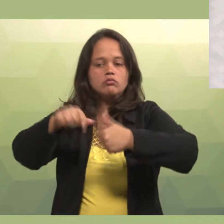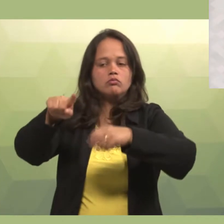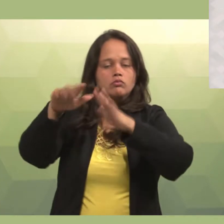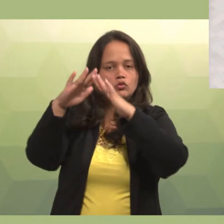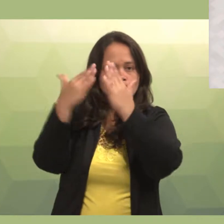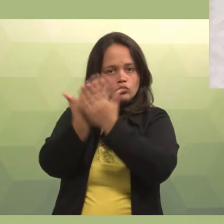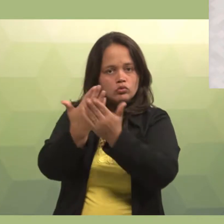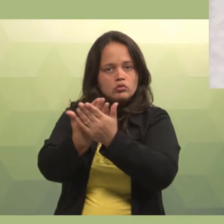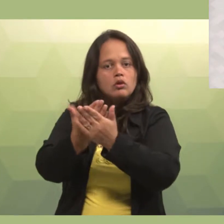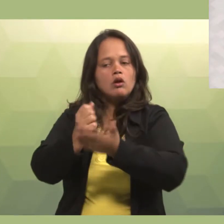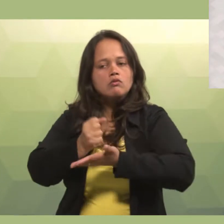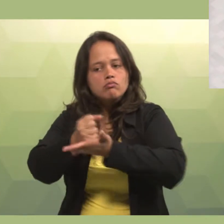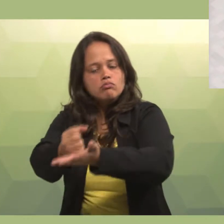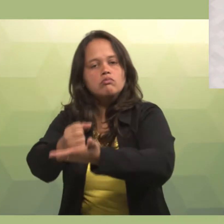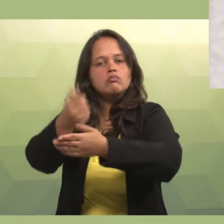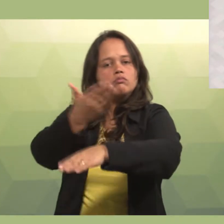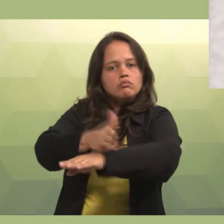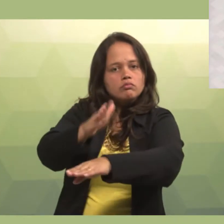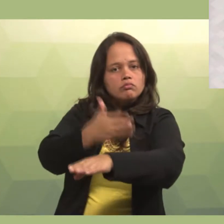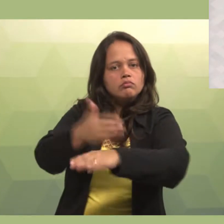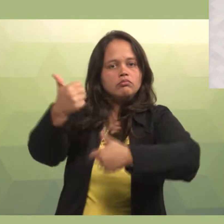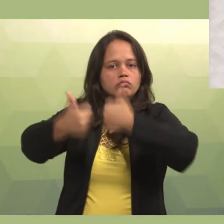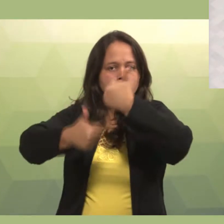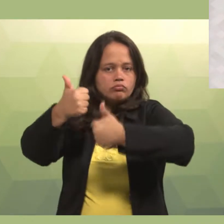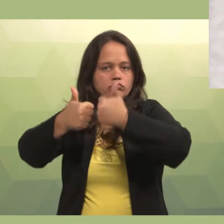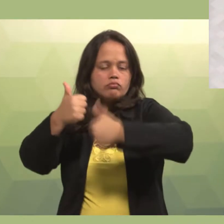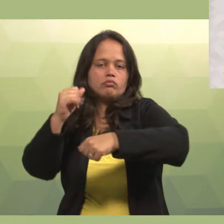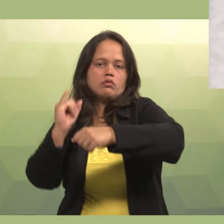práticas desportivas não formais.